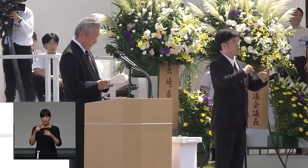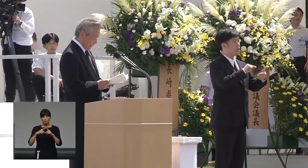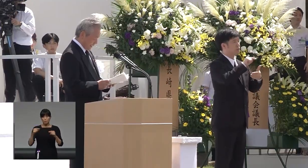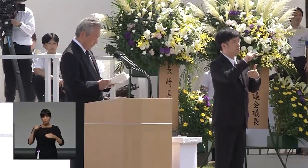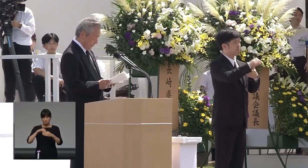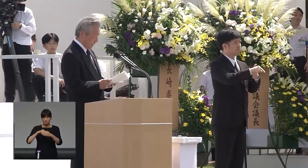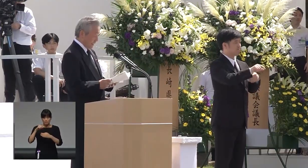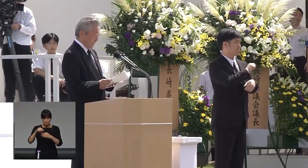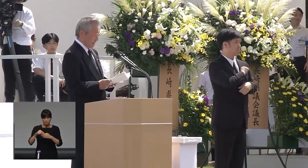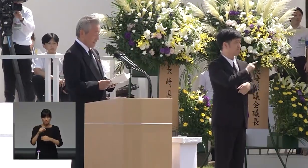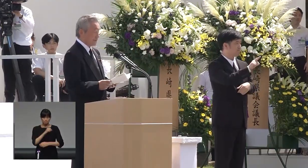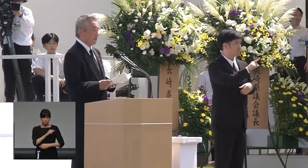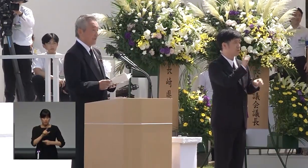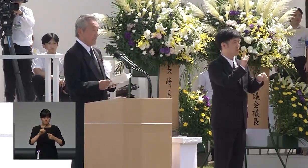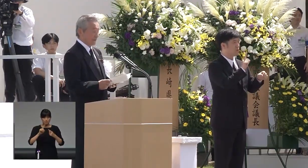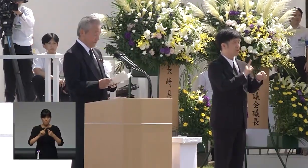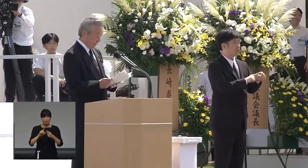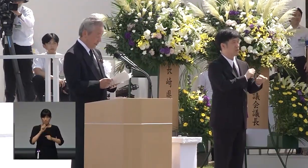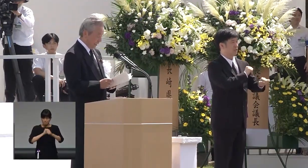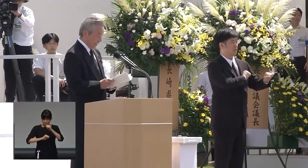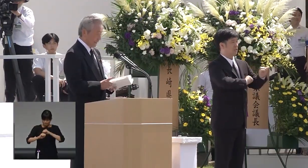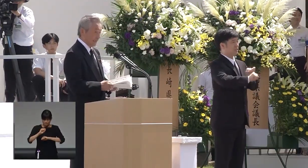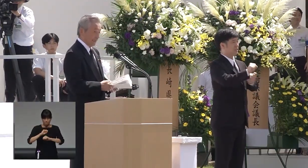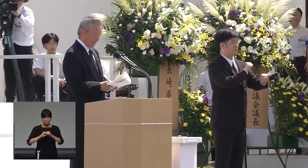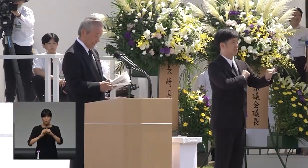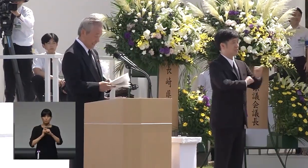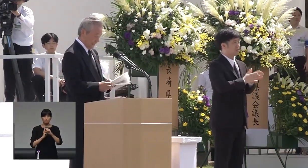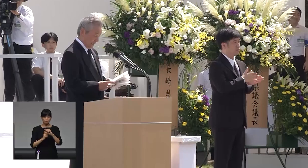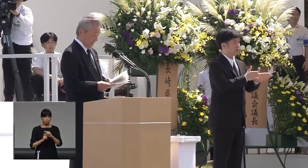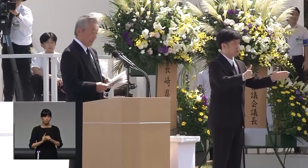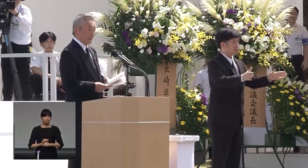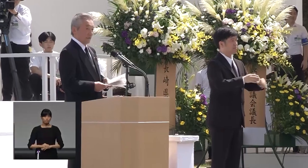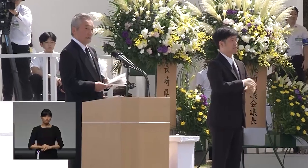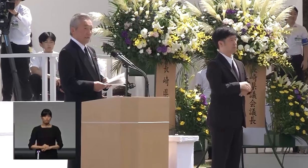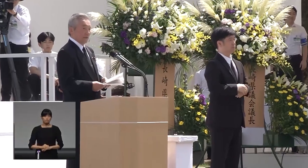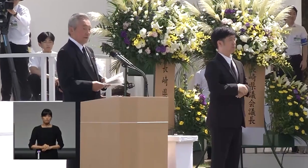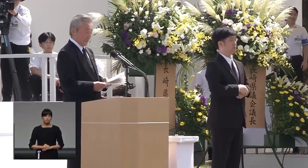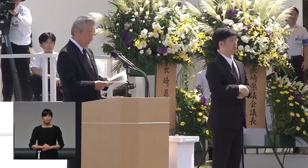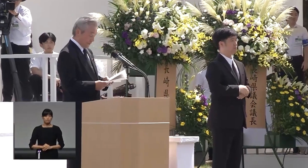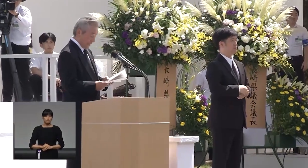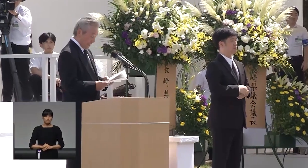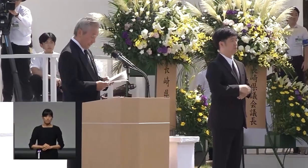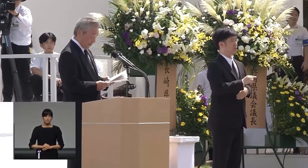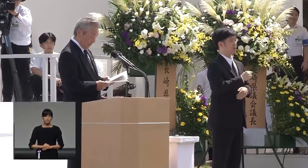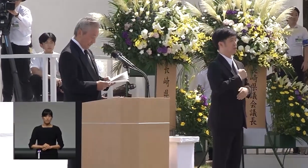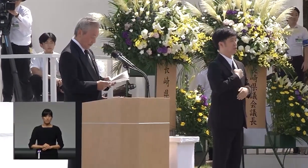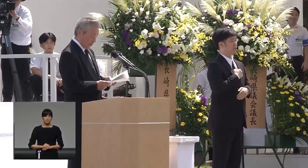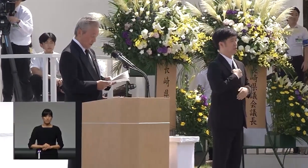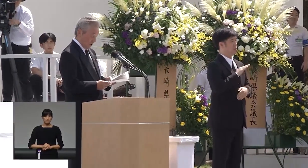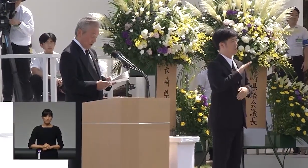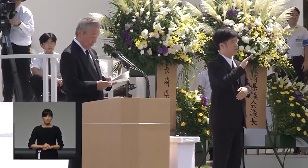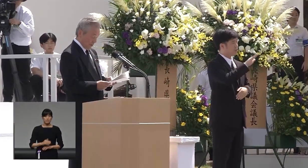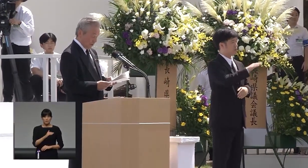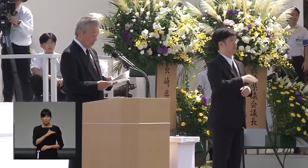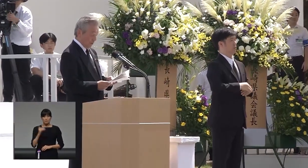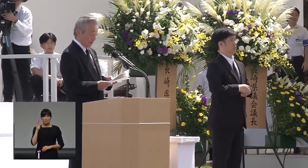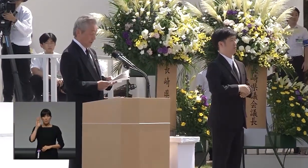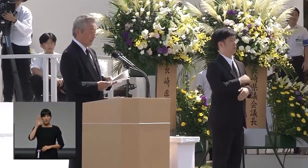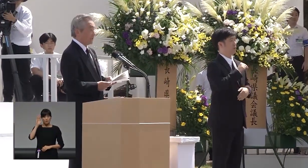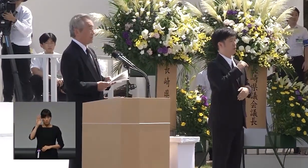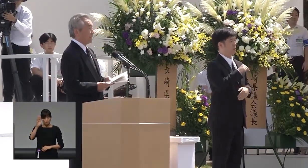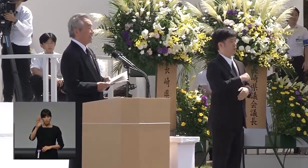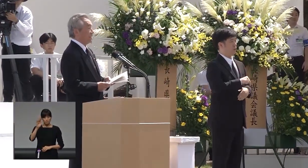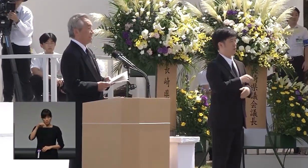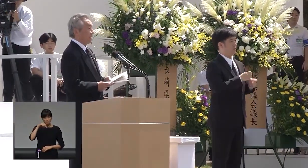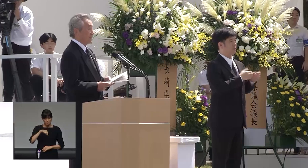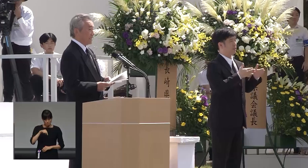において積極的な活動が繰り広げられています私たちはこれからもここ